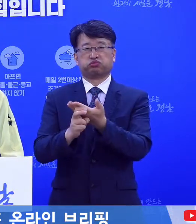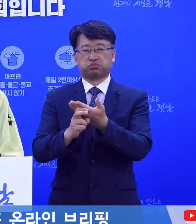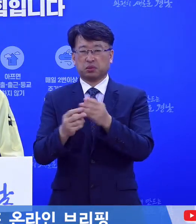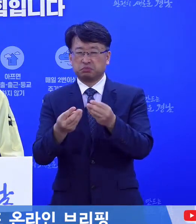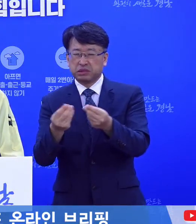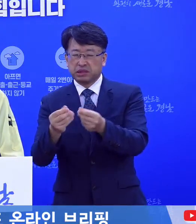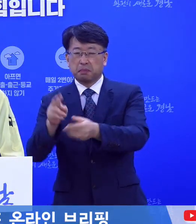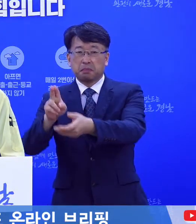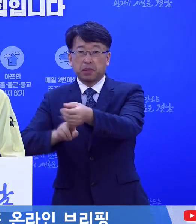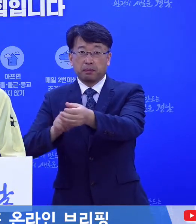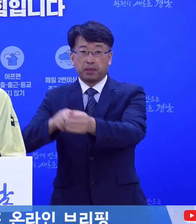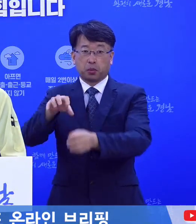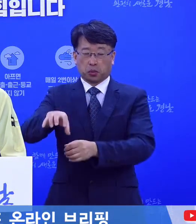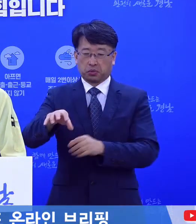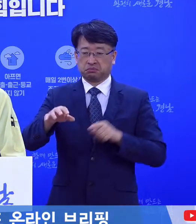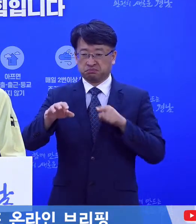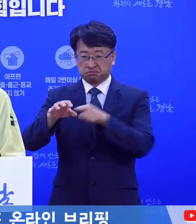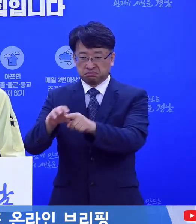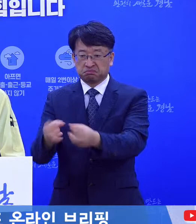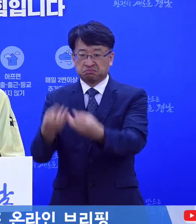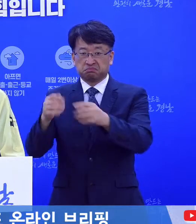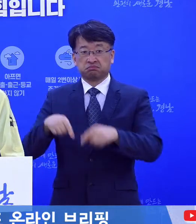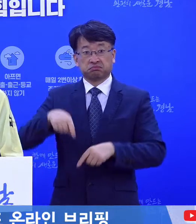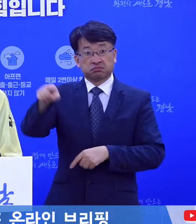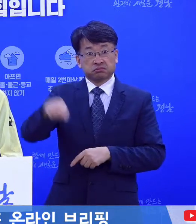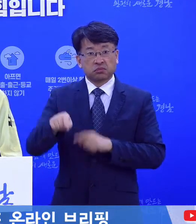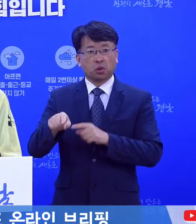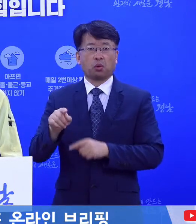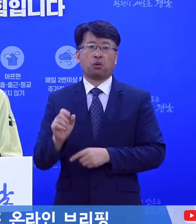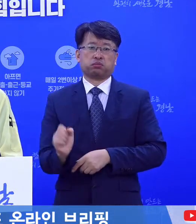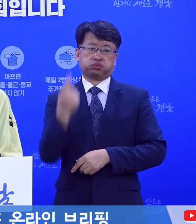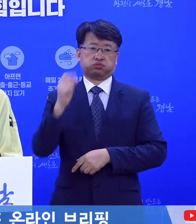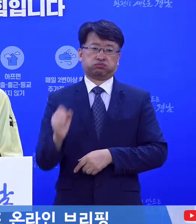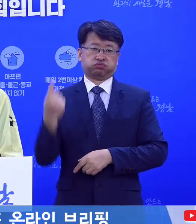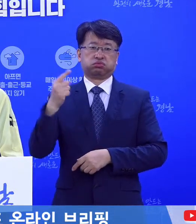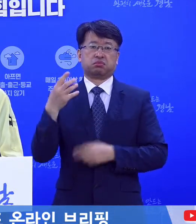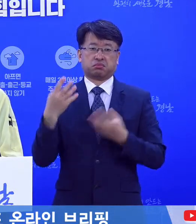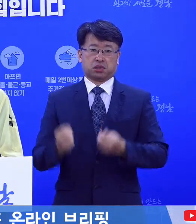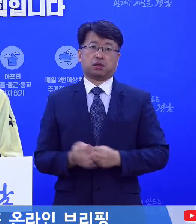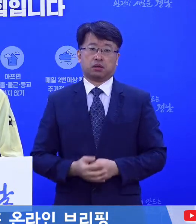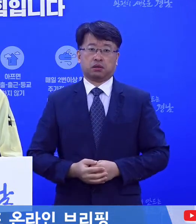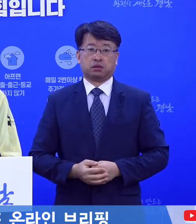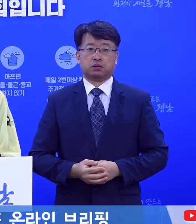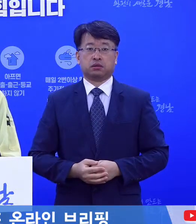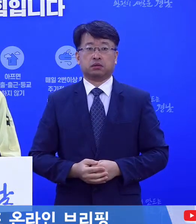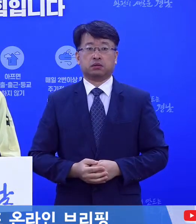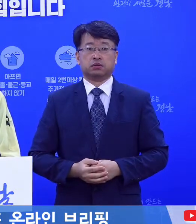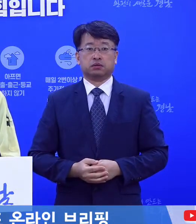유사 방문 판매 업체 관련 행사가 지목되고 있습니다.